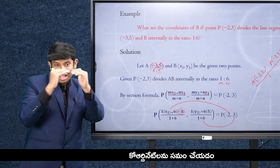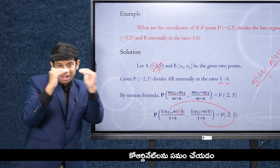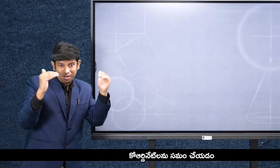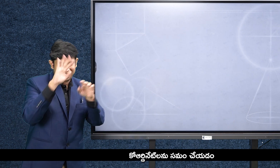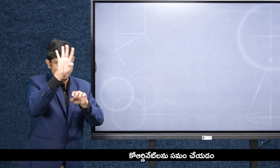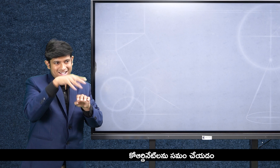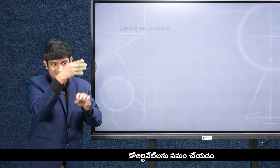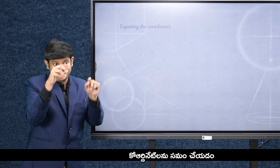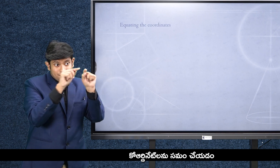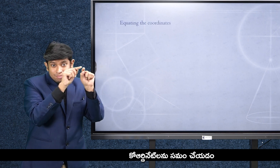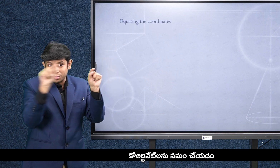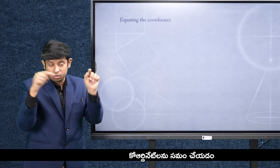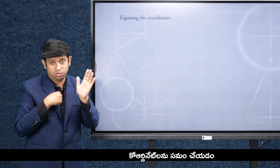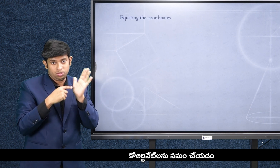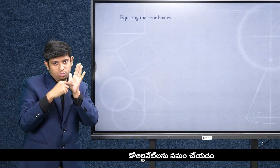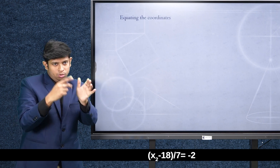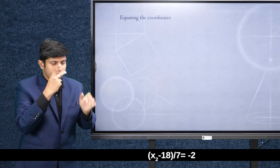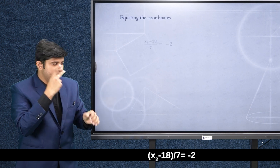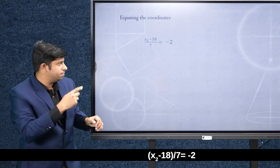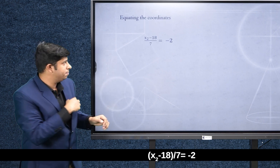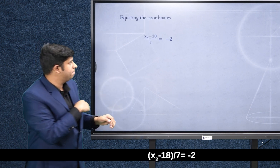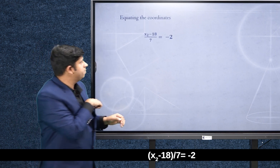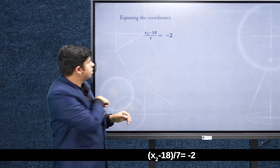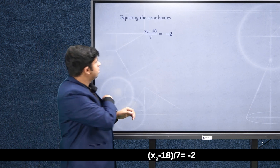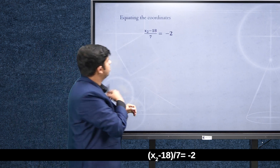కోఆర్డినేట్లను సమం చేయడం x2-18/7